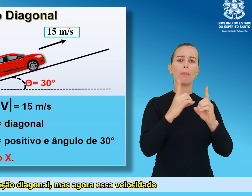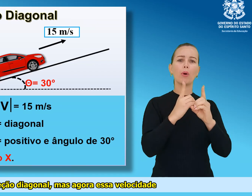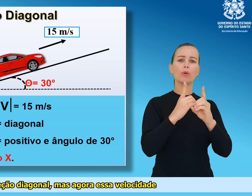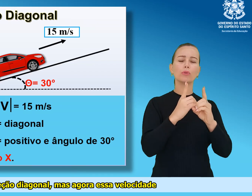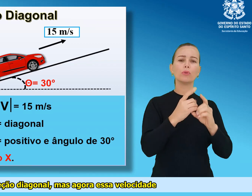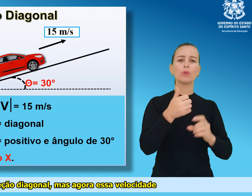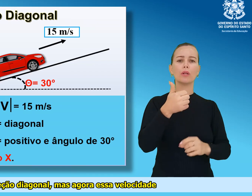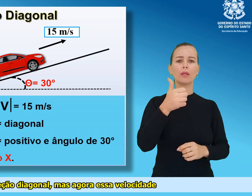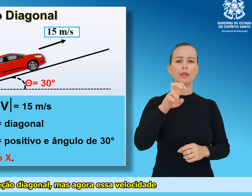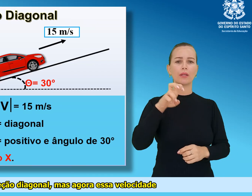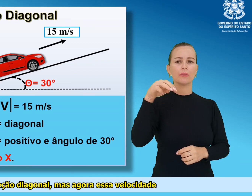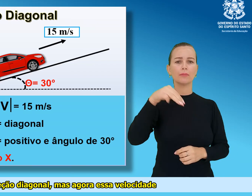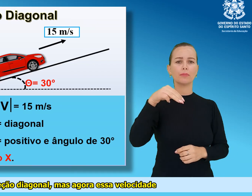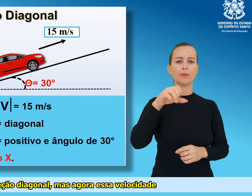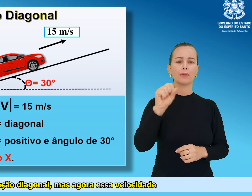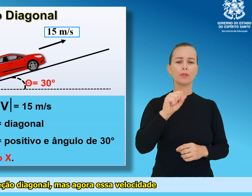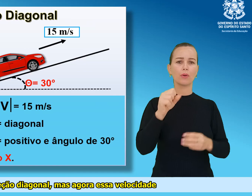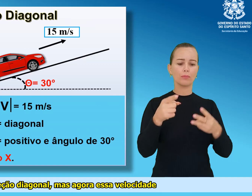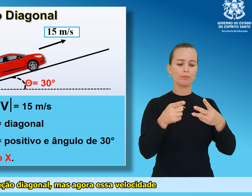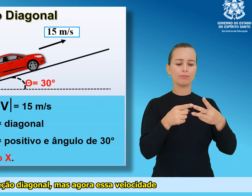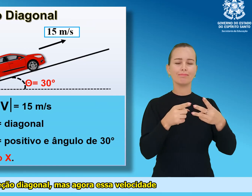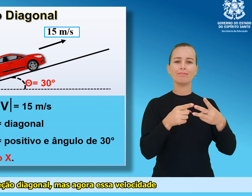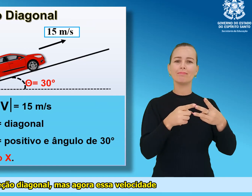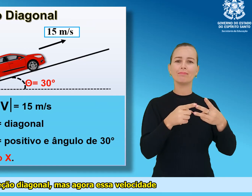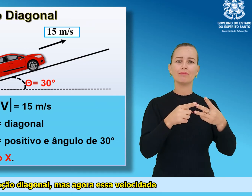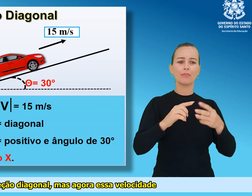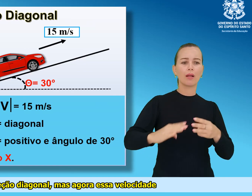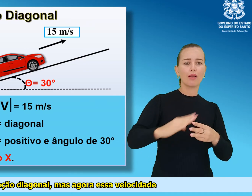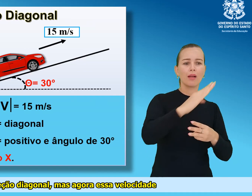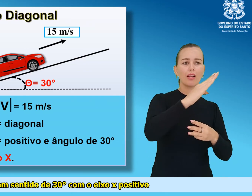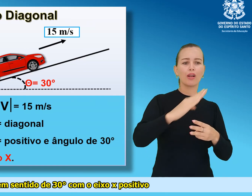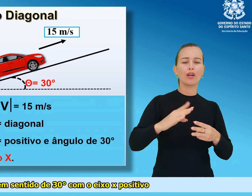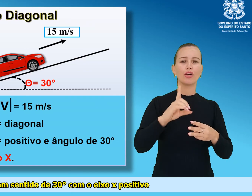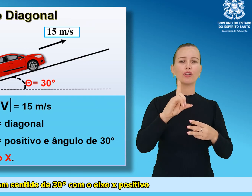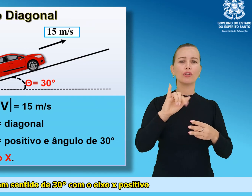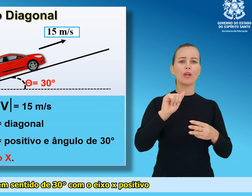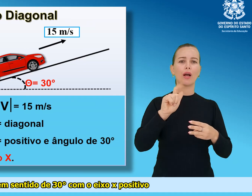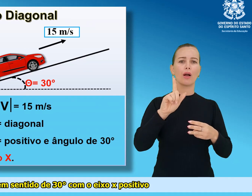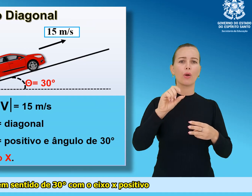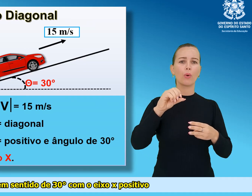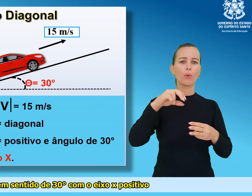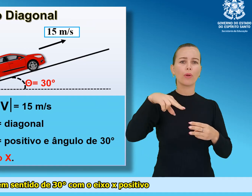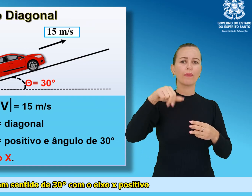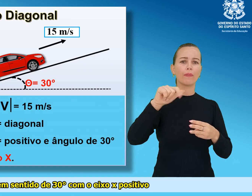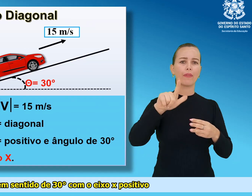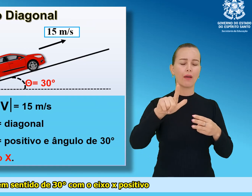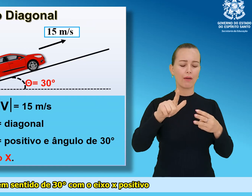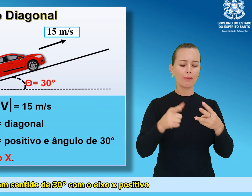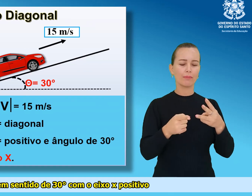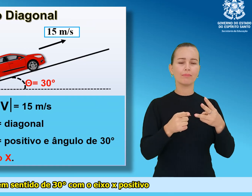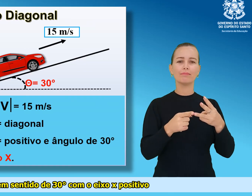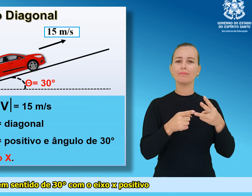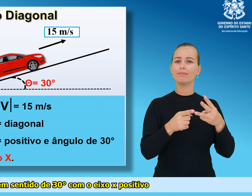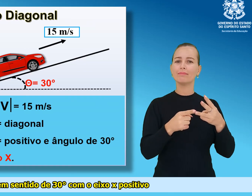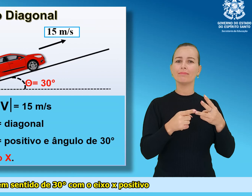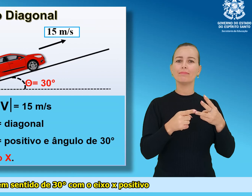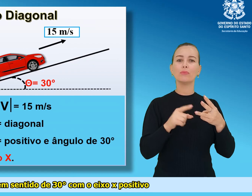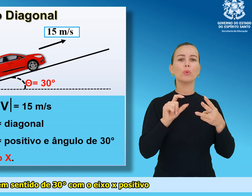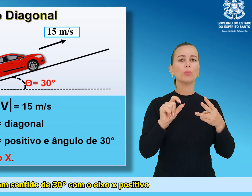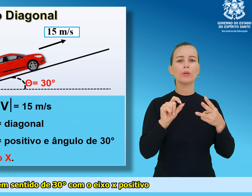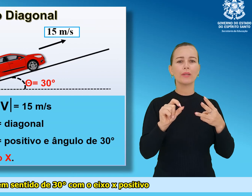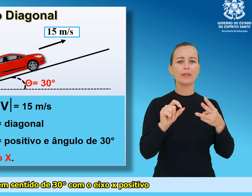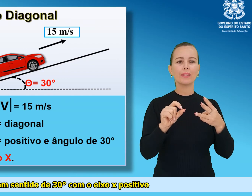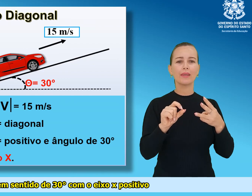direção diagonal, mas agora essa velocidade tem sentido de 30 graus com o